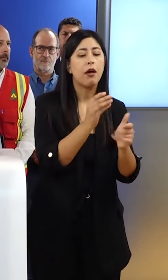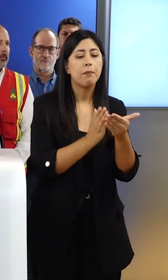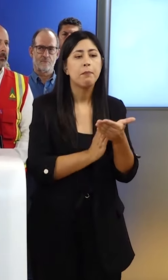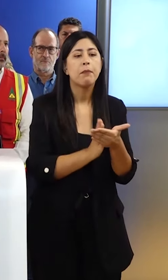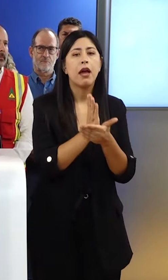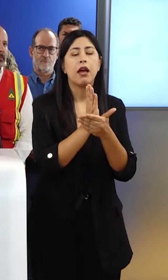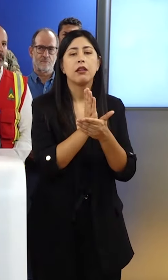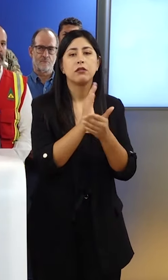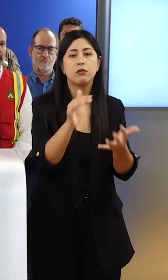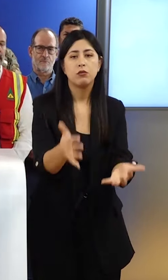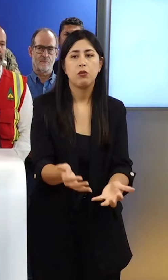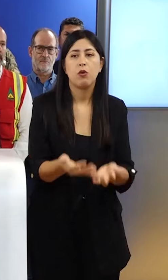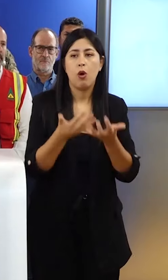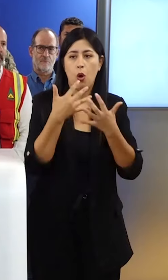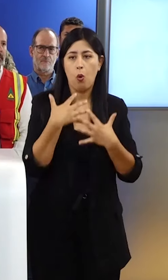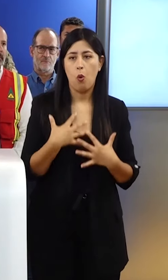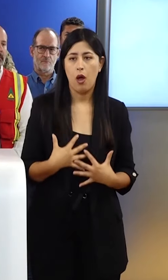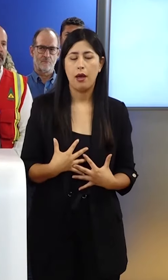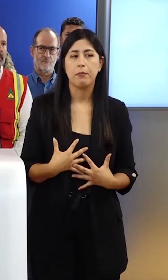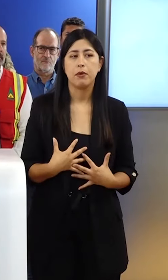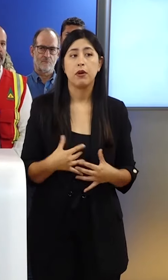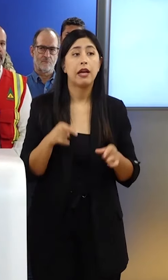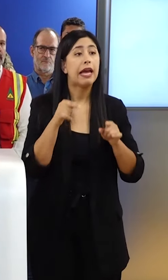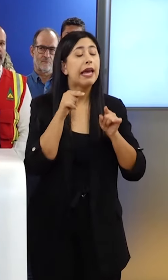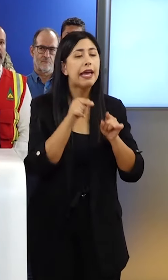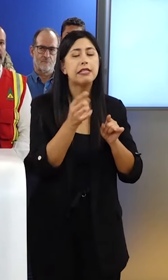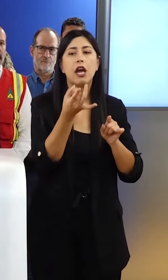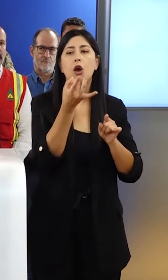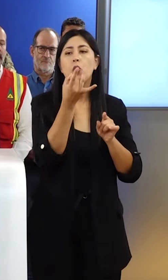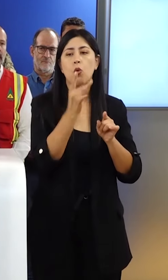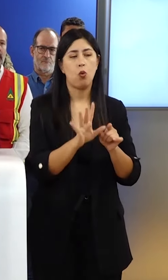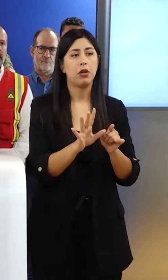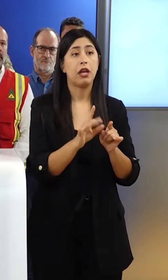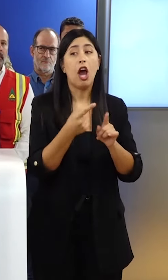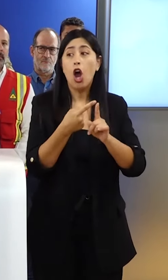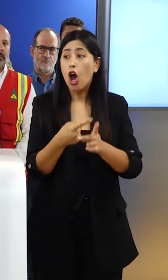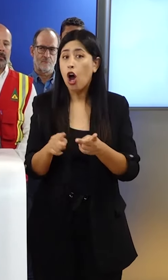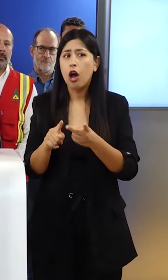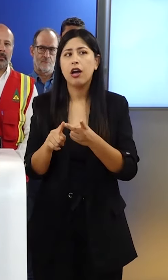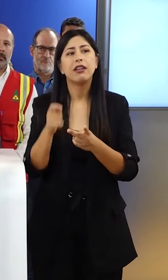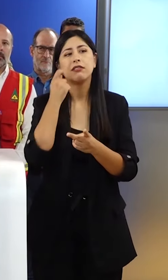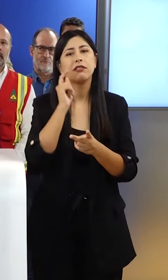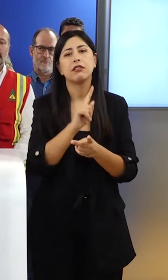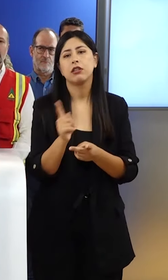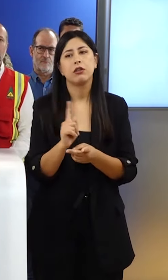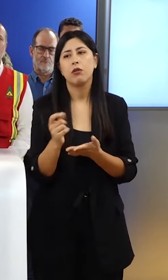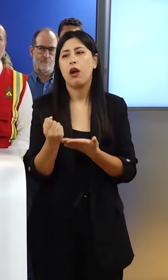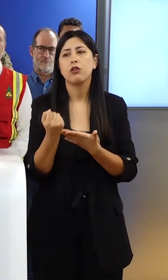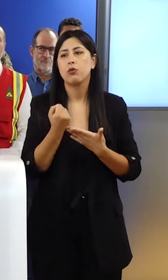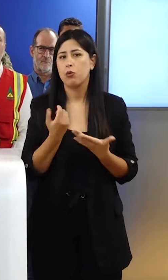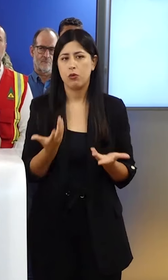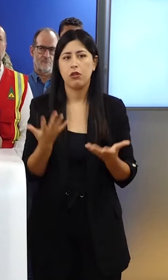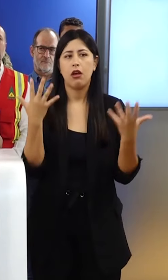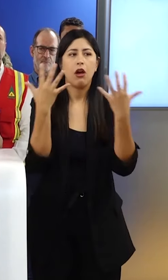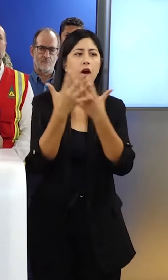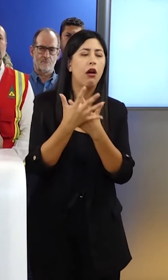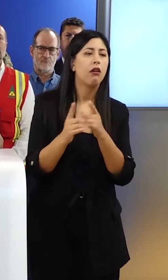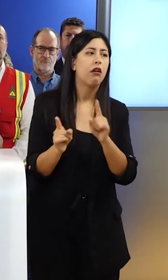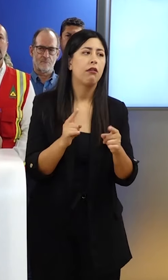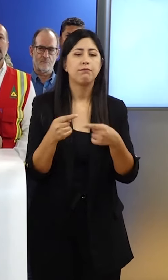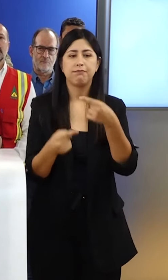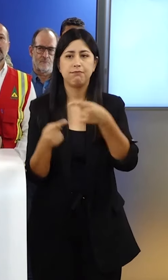levantamiento de los cuerpos esa y ninguna otra cualquiera otra es inoficiosa y genera digamos confusión y